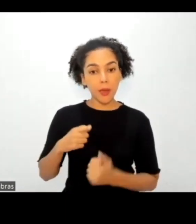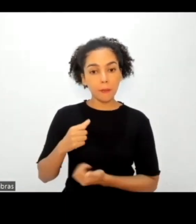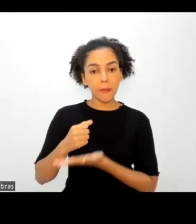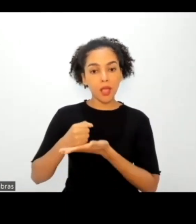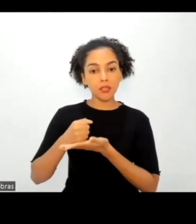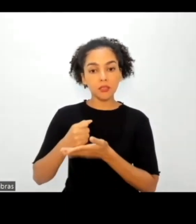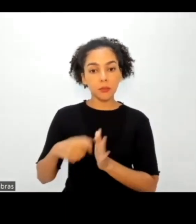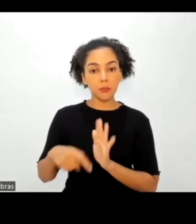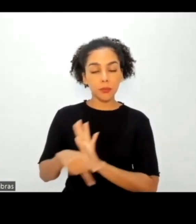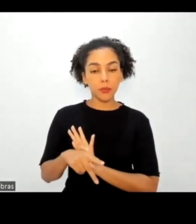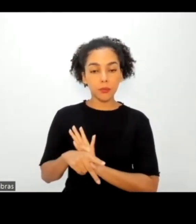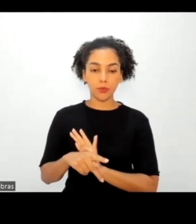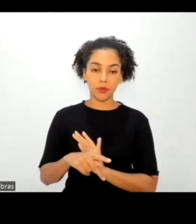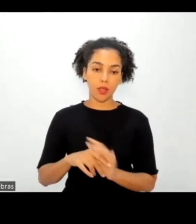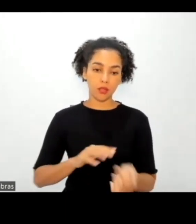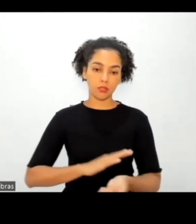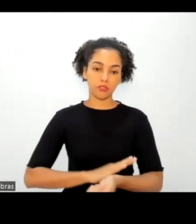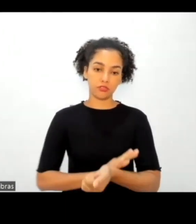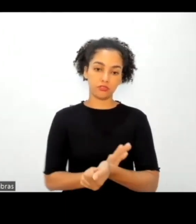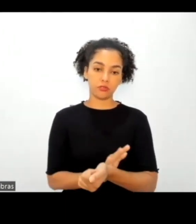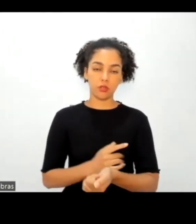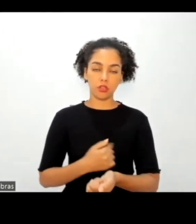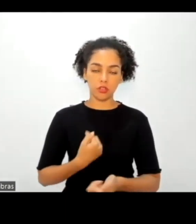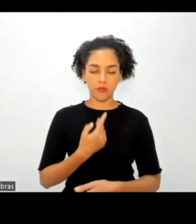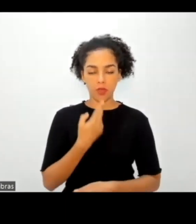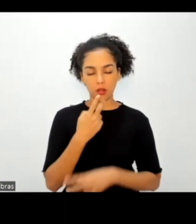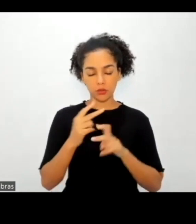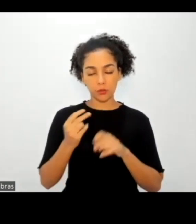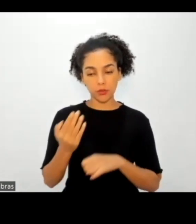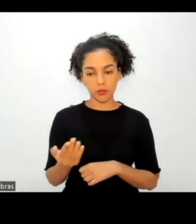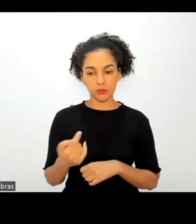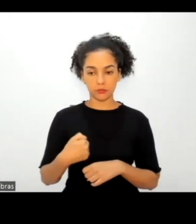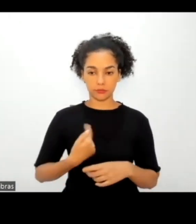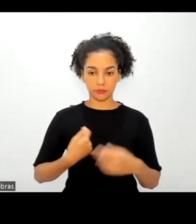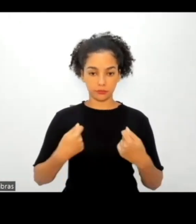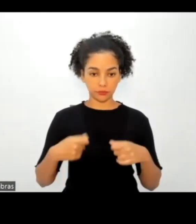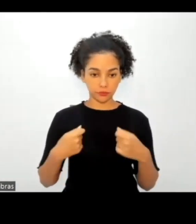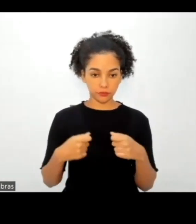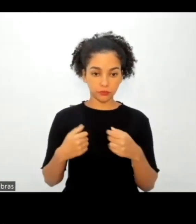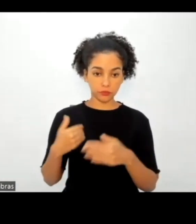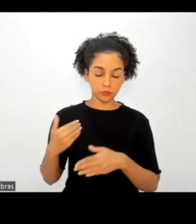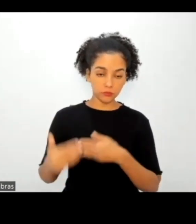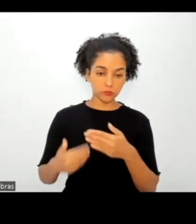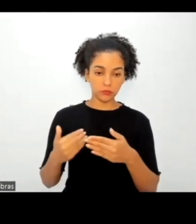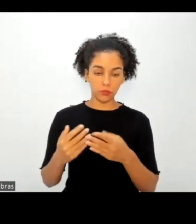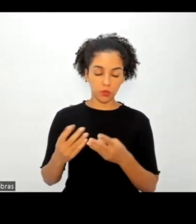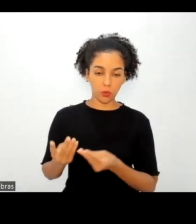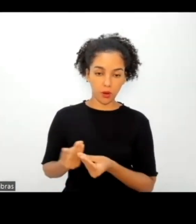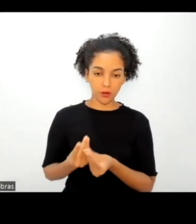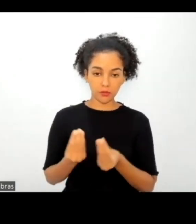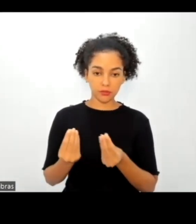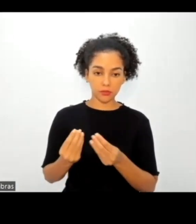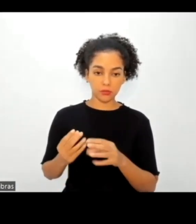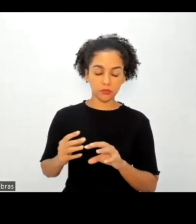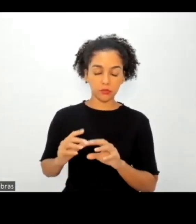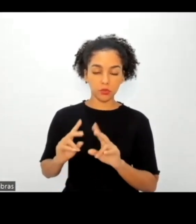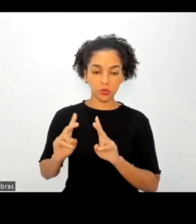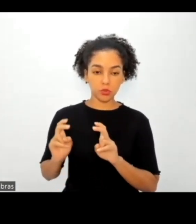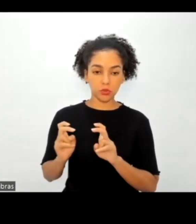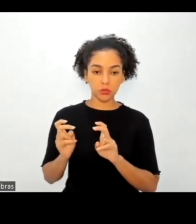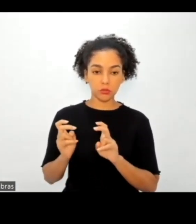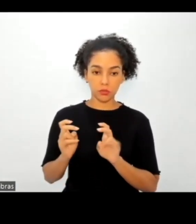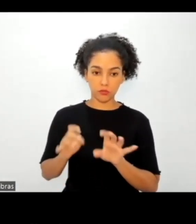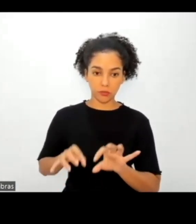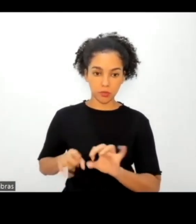disso que a gente está falando. A gente precisa, né, assim, avançar e nos qualificar, né, do ponto de vista, né, da formação